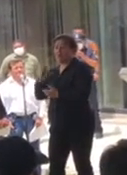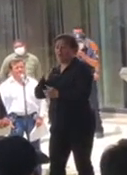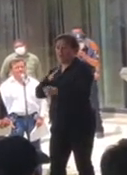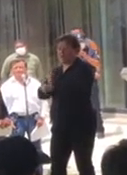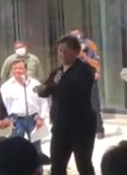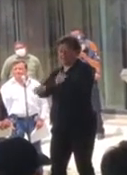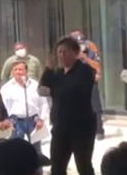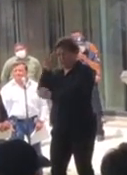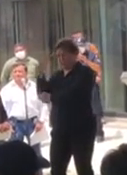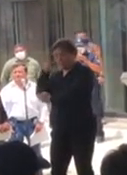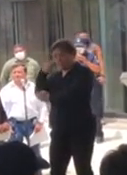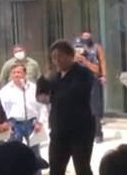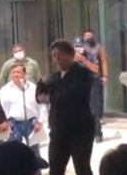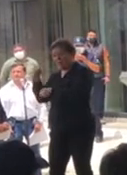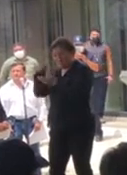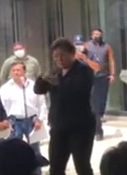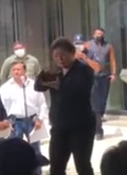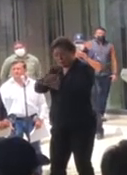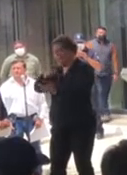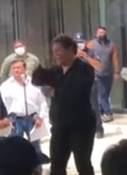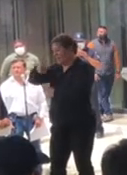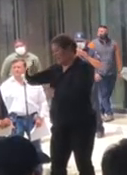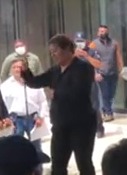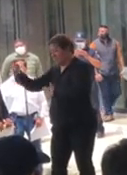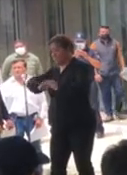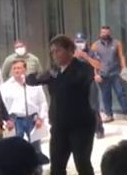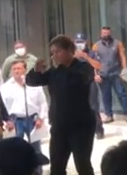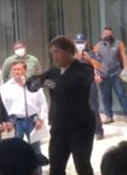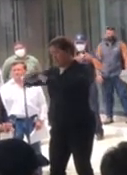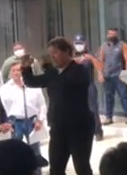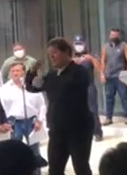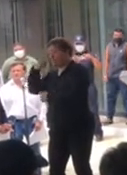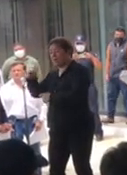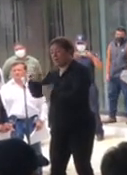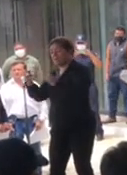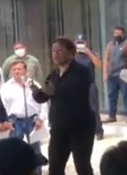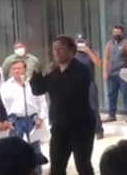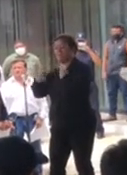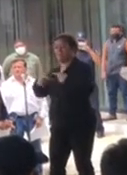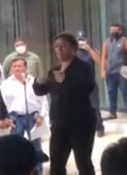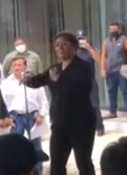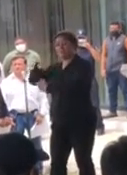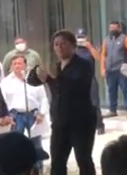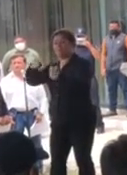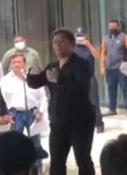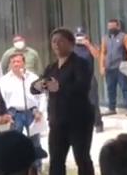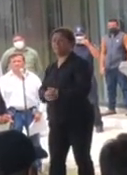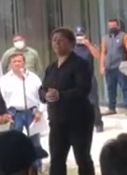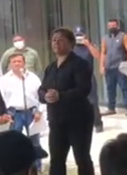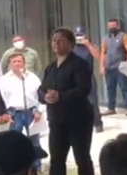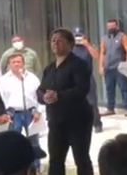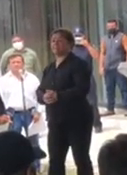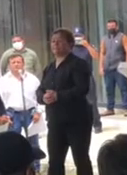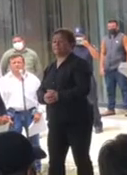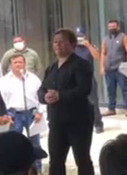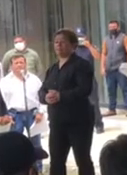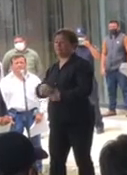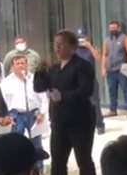los protocolos fiscales 9 y salvaguardar la integridad de la población llevando esto